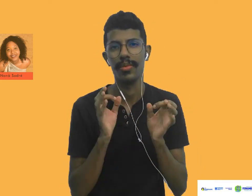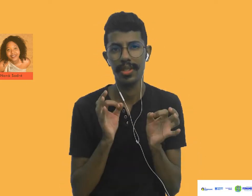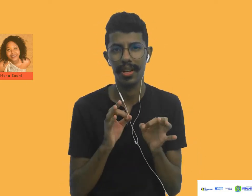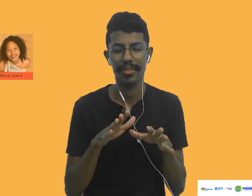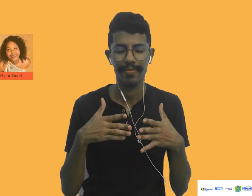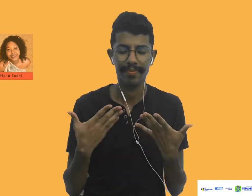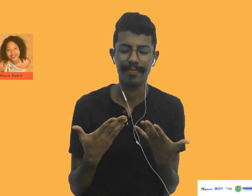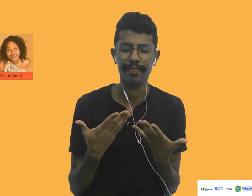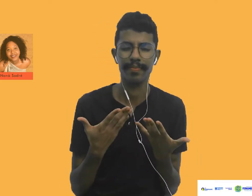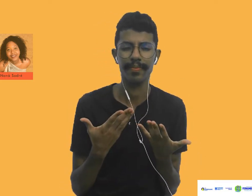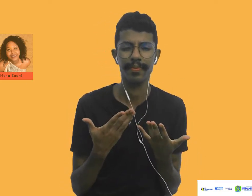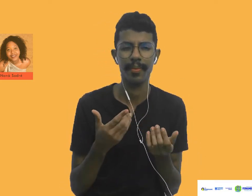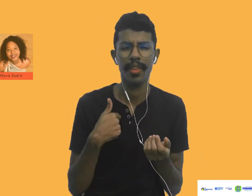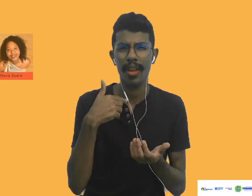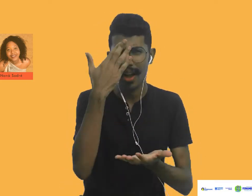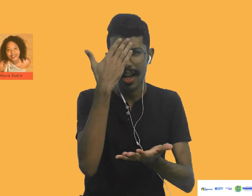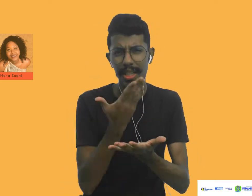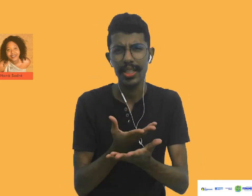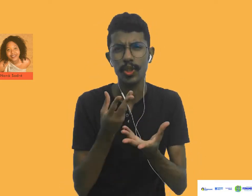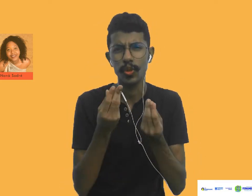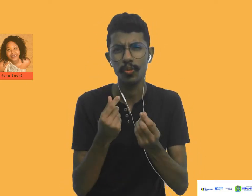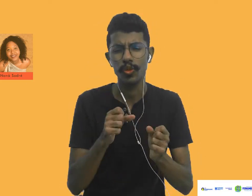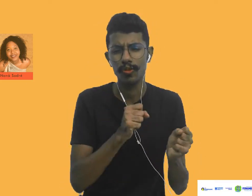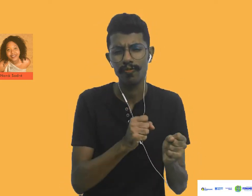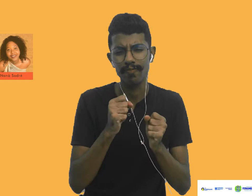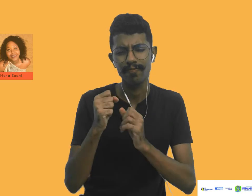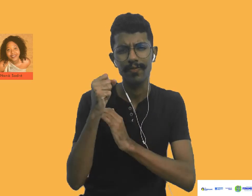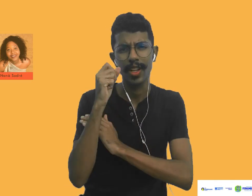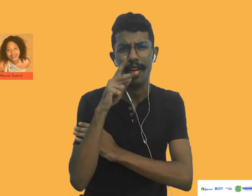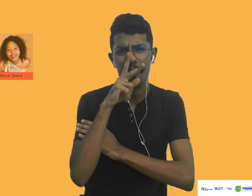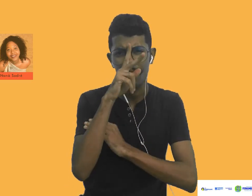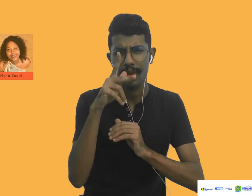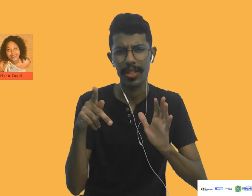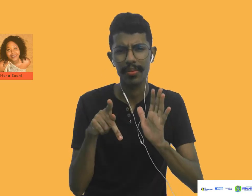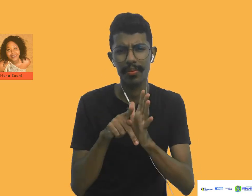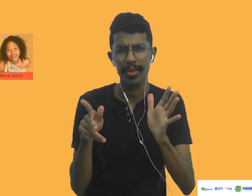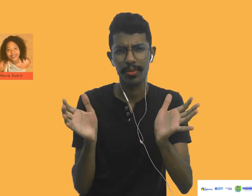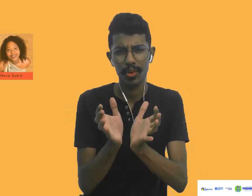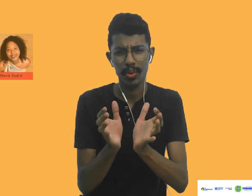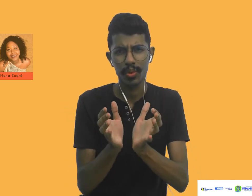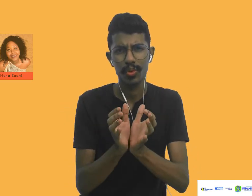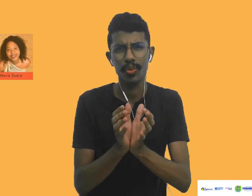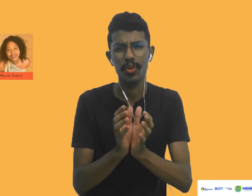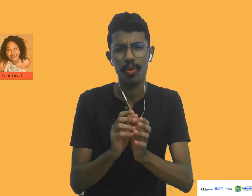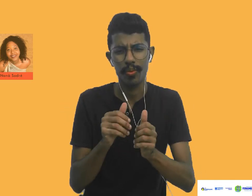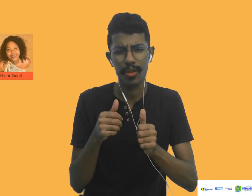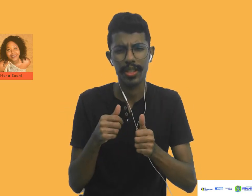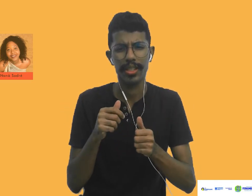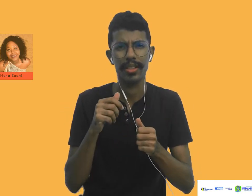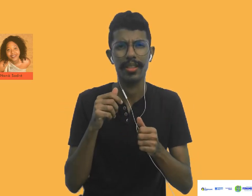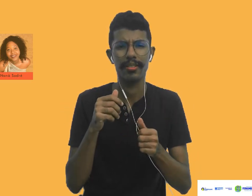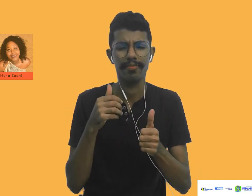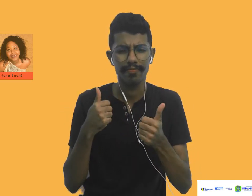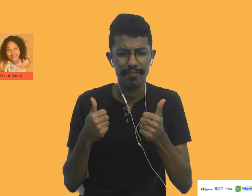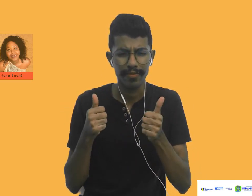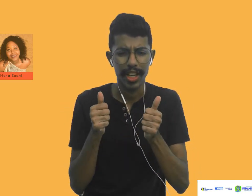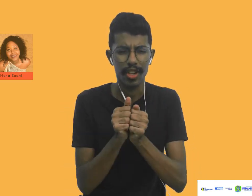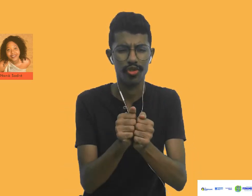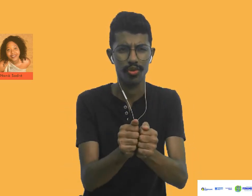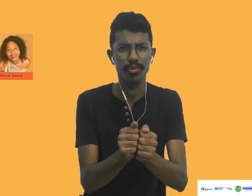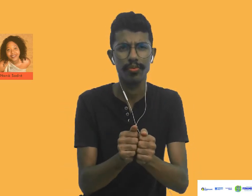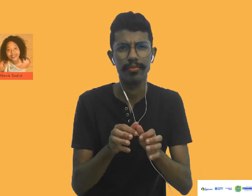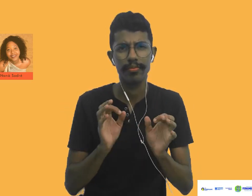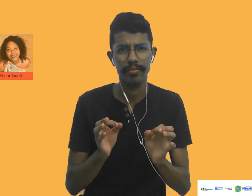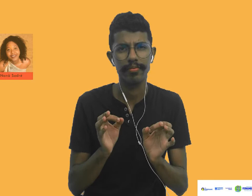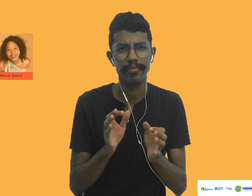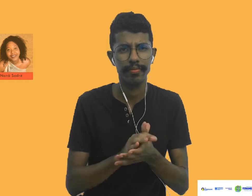as reuniões desses grupos, certo? Então, eu acredito muito nessa força também da classe